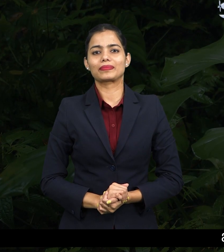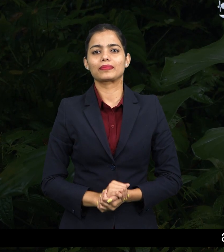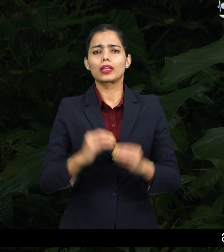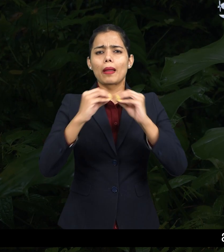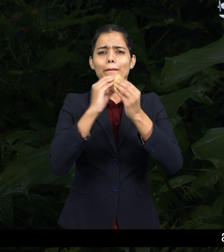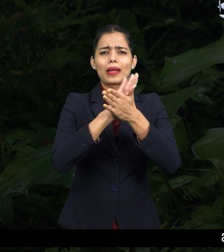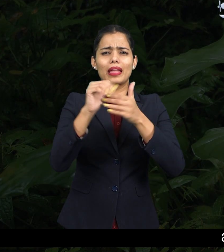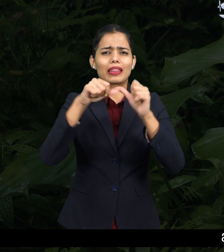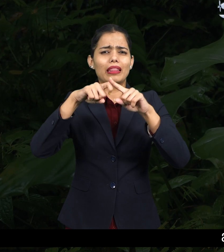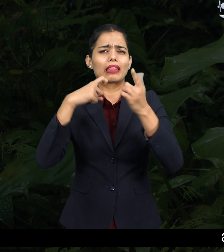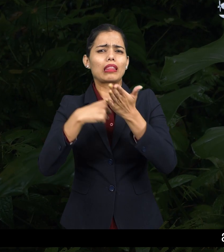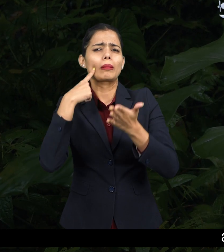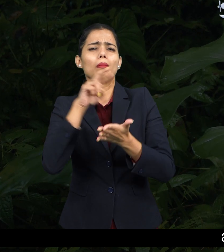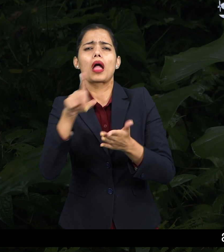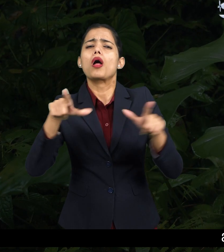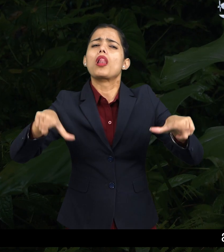भाकरी,